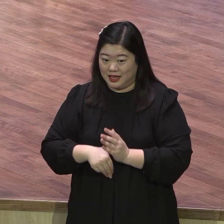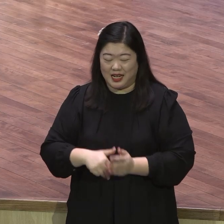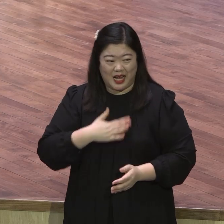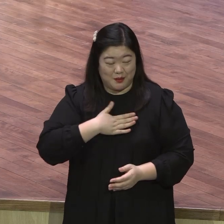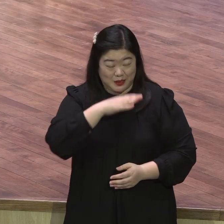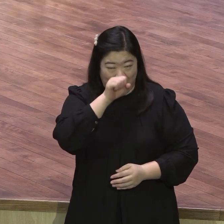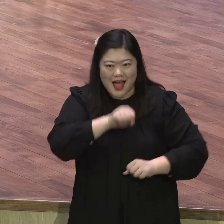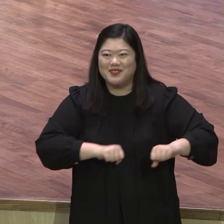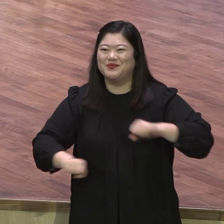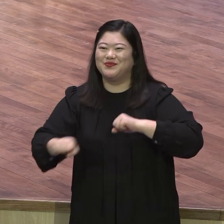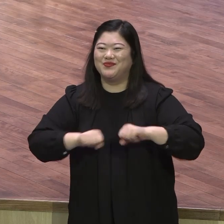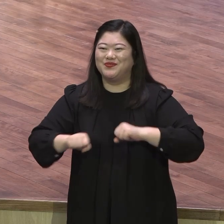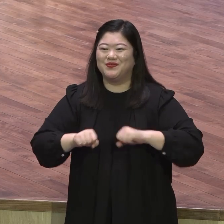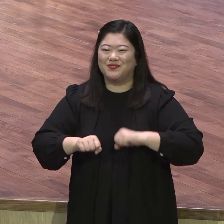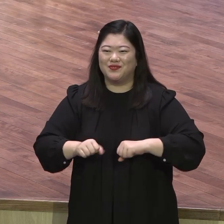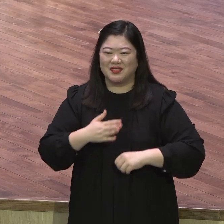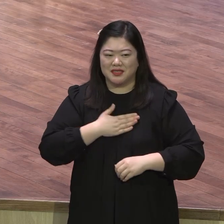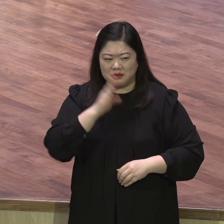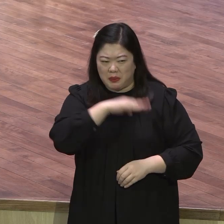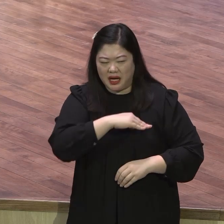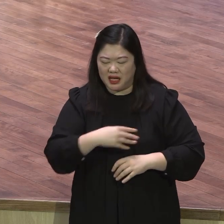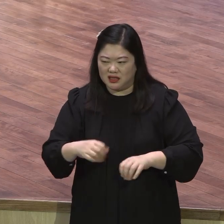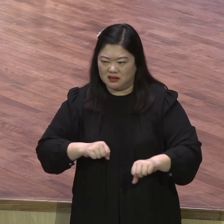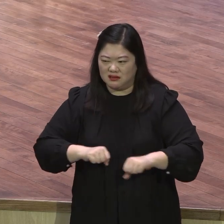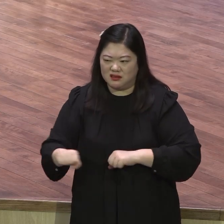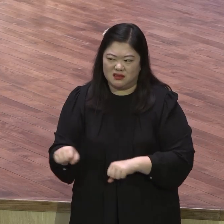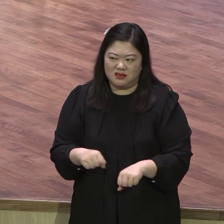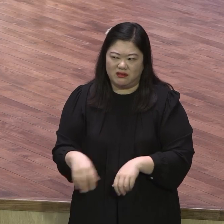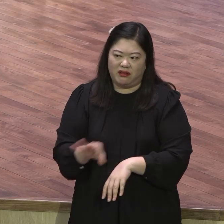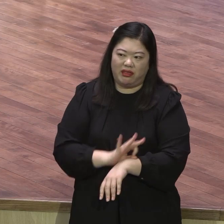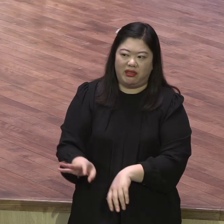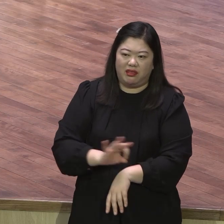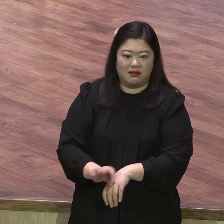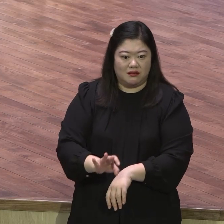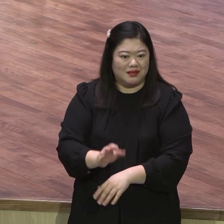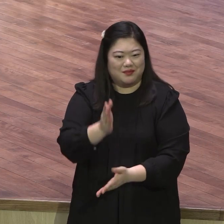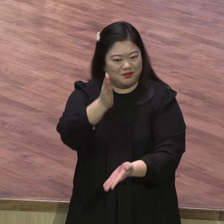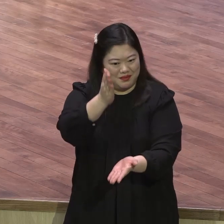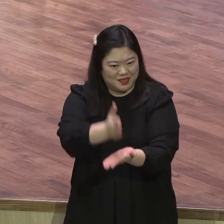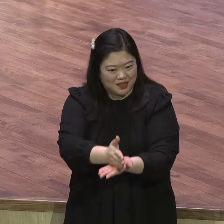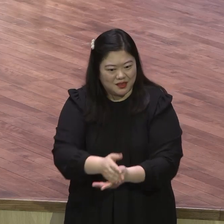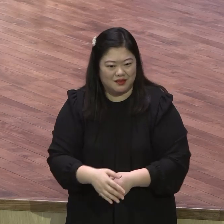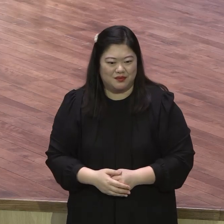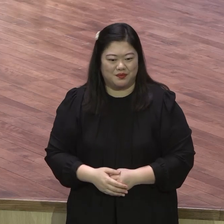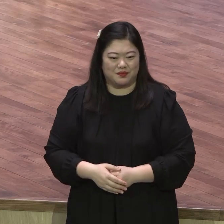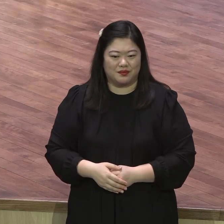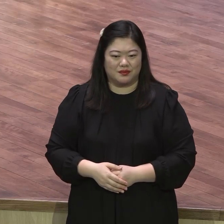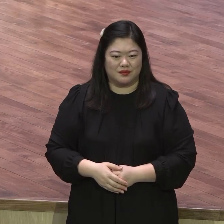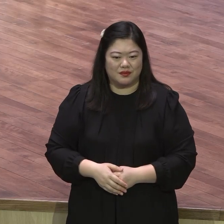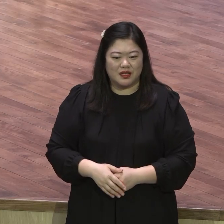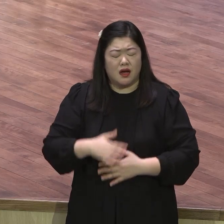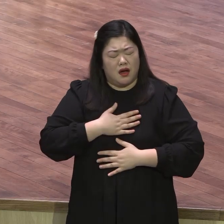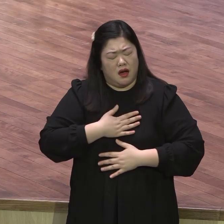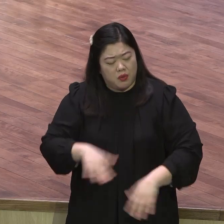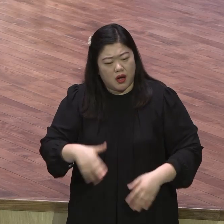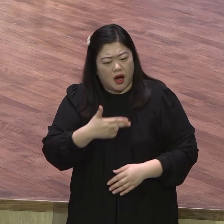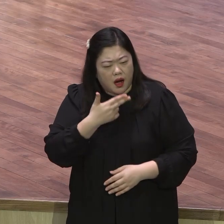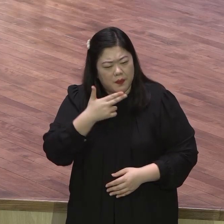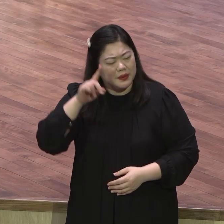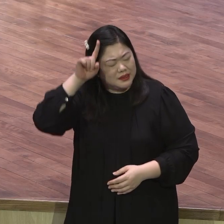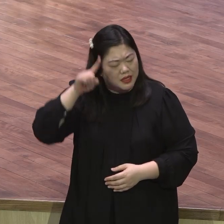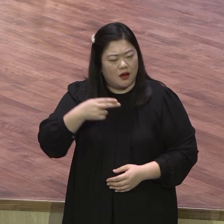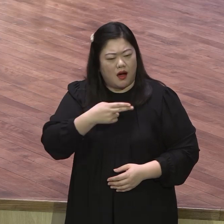성령의 능력을 하시기 바랍니다. 주님 주신 힘으로 하는 거예요. 그래서 조금 더 피곤하지 않고 조금 더 힘들지 않고 조금 더